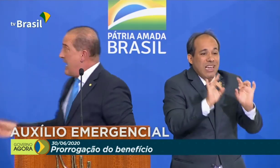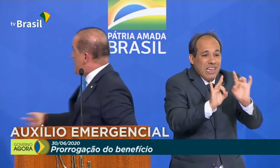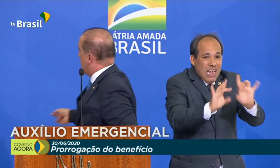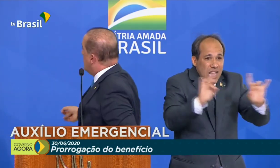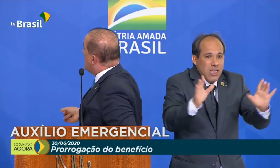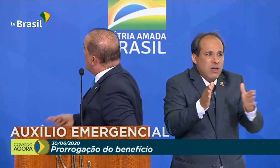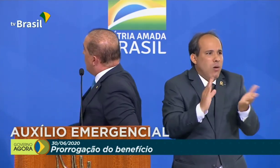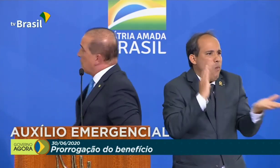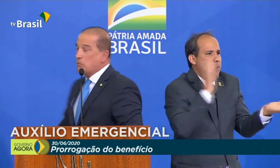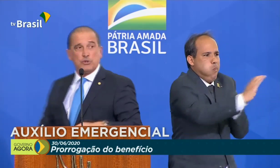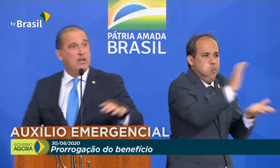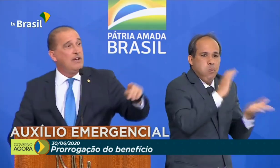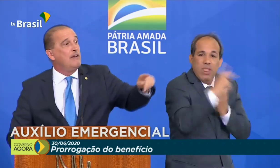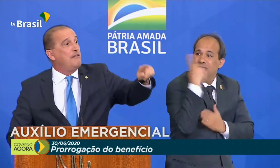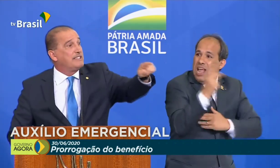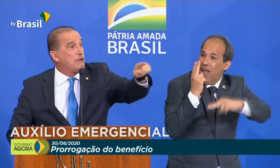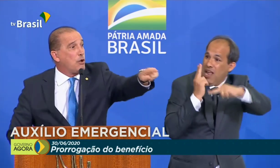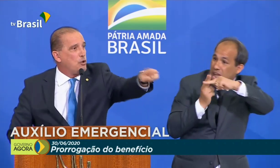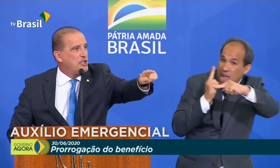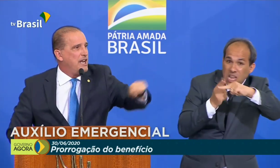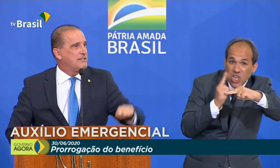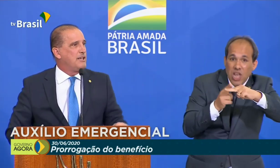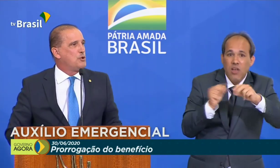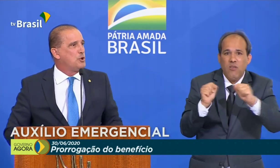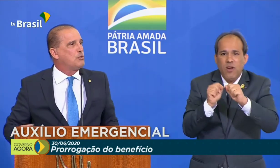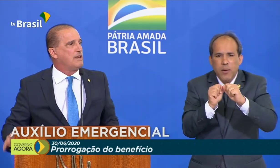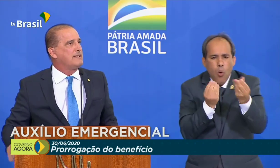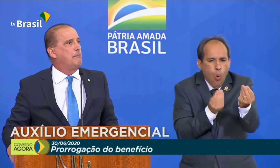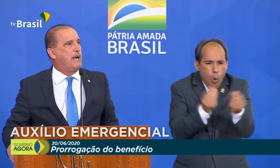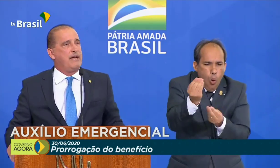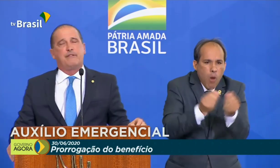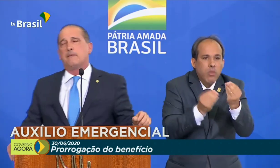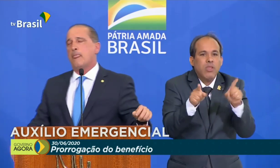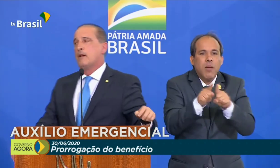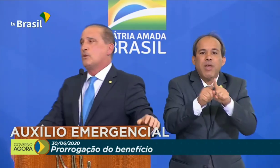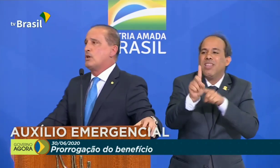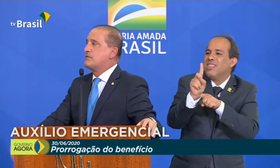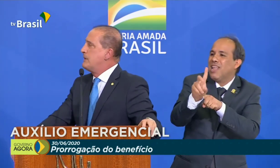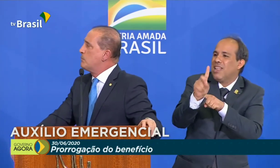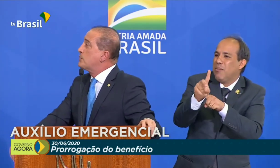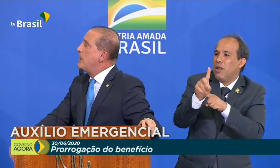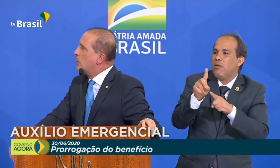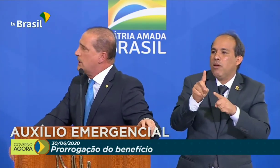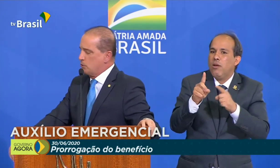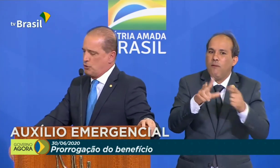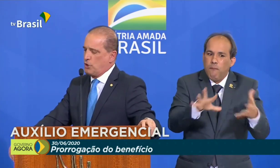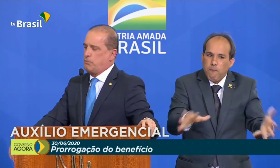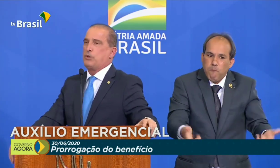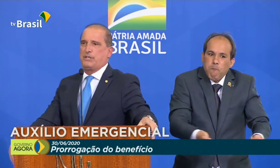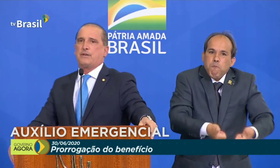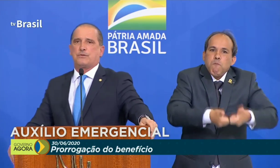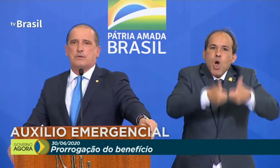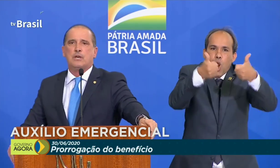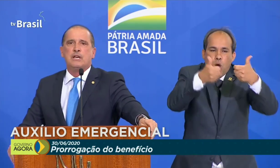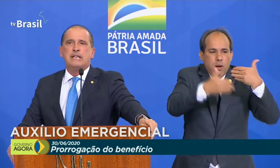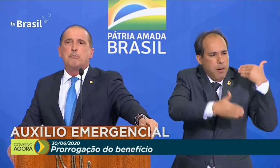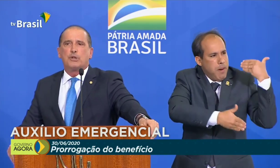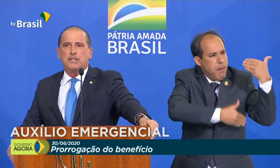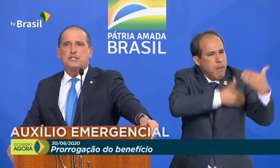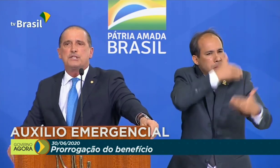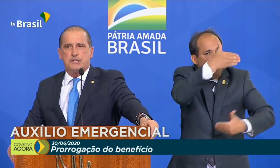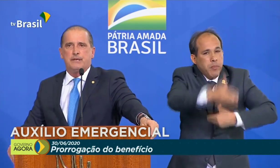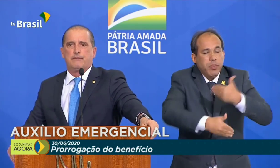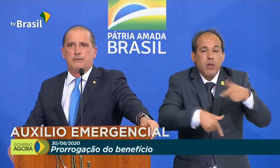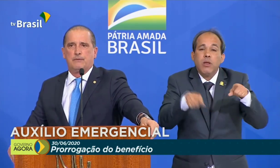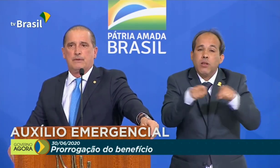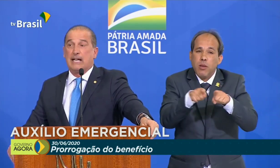para a Caixa, que nós vamos fazendo a conciliação junto com a Dataprev, nós vamos melhorando os nossos processos. E é